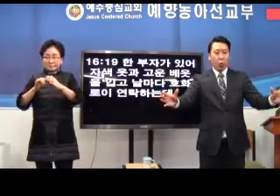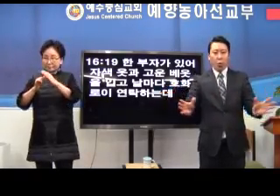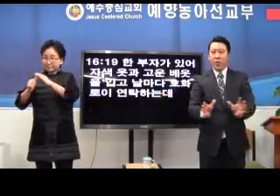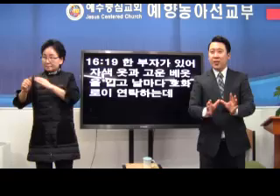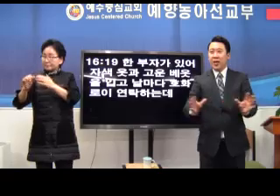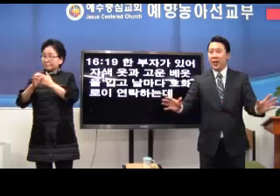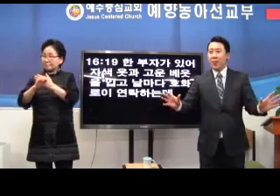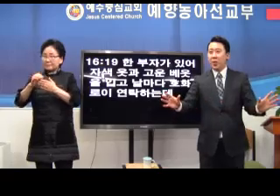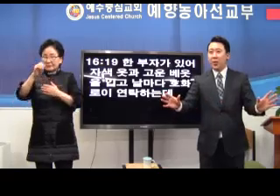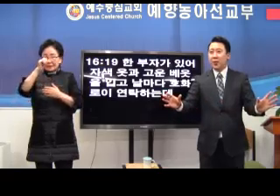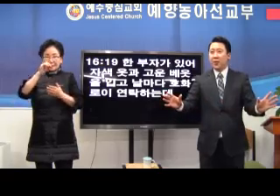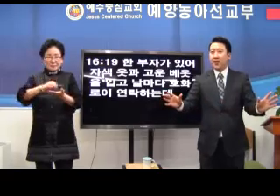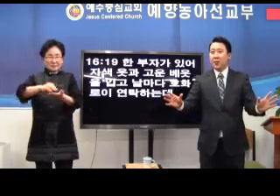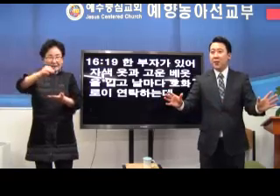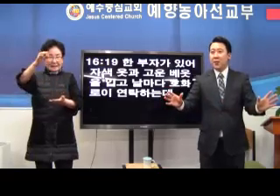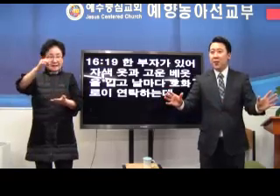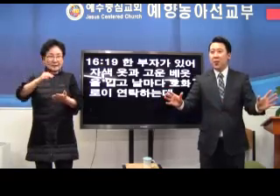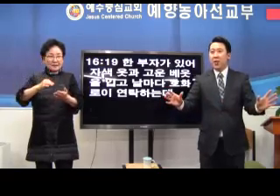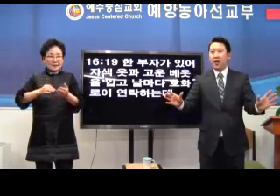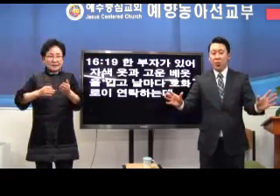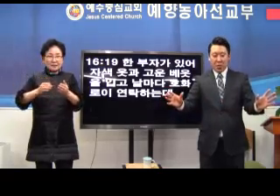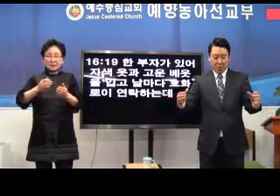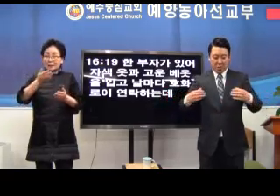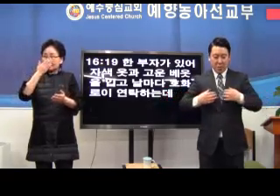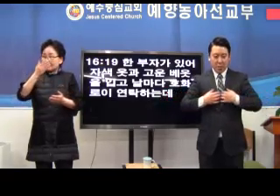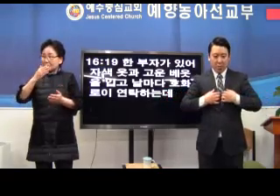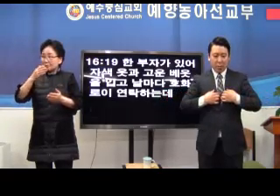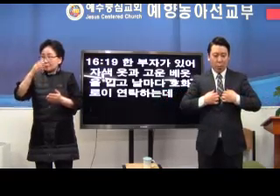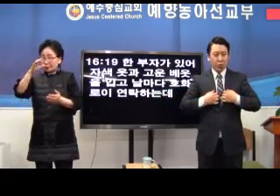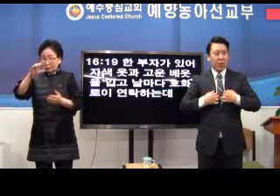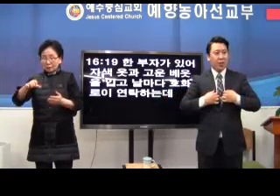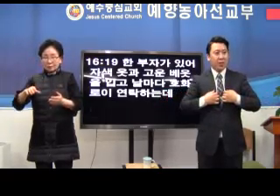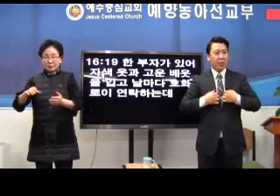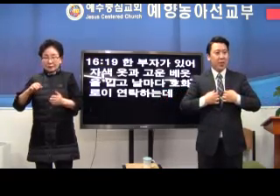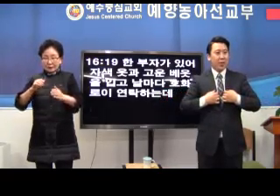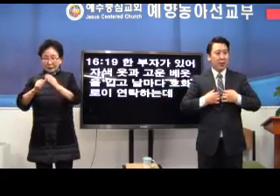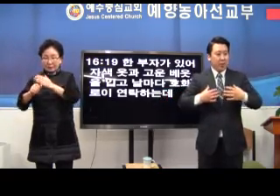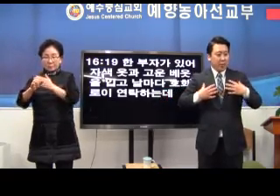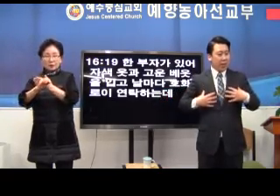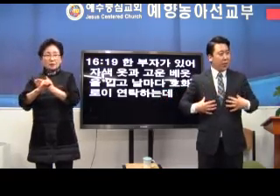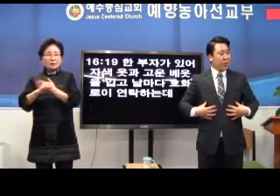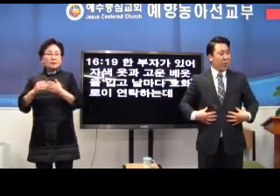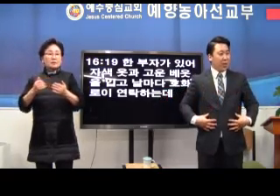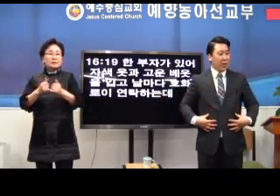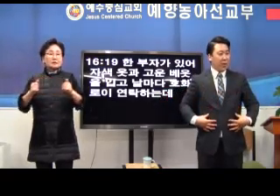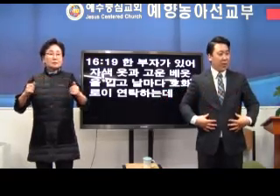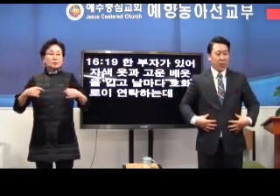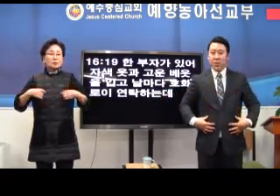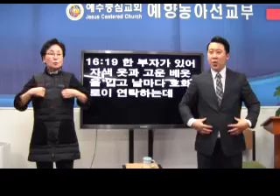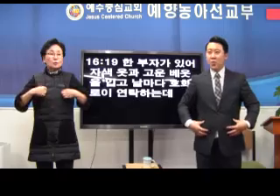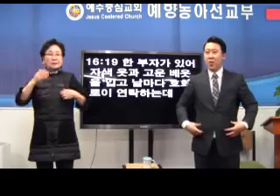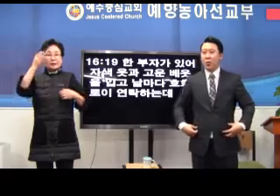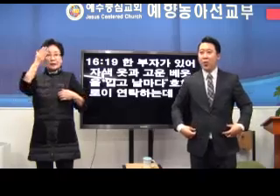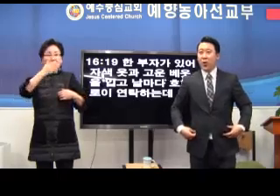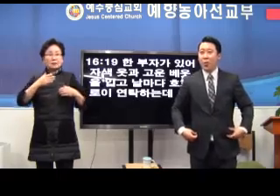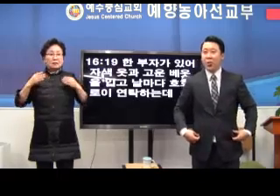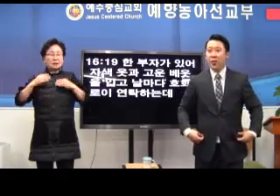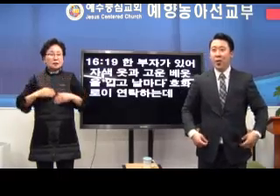좋은 식당에 가면은 이 사람들이 옷을 그냥 깔끔하게 차려입지 않고 들어가면